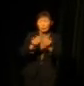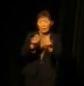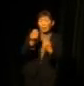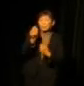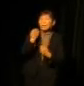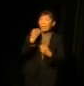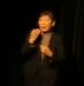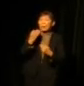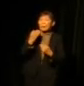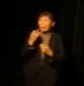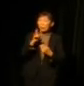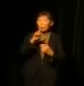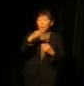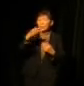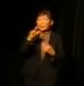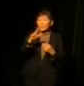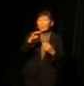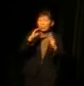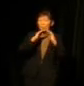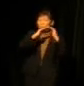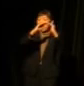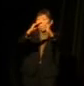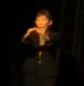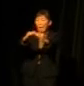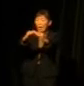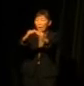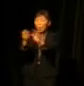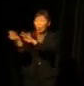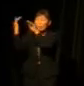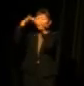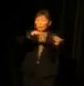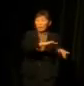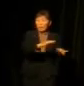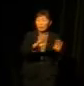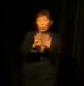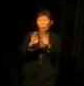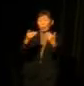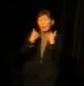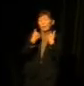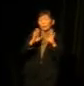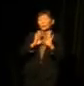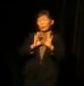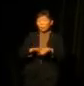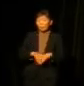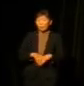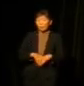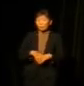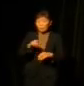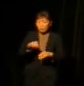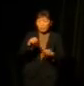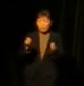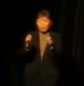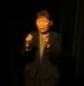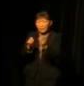スを津波に、ね、襲われています。で、津波は水田側にある側溝で止ま